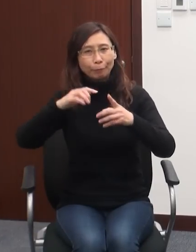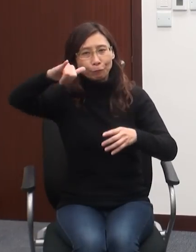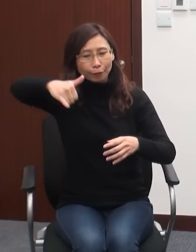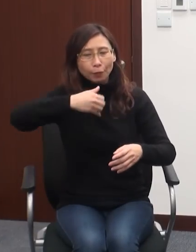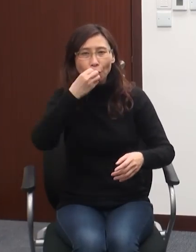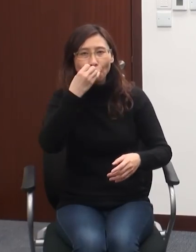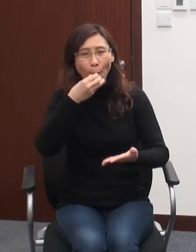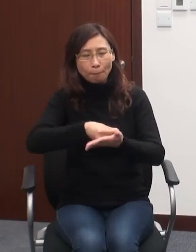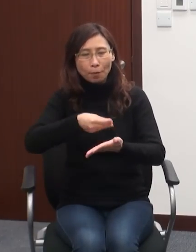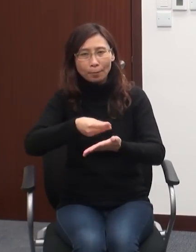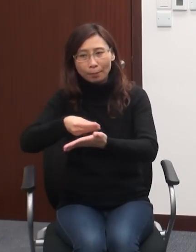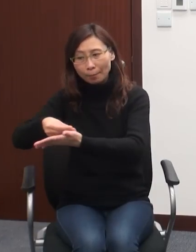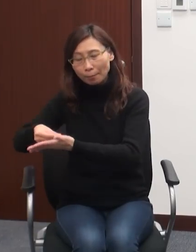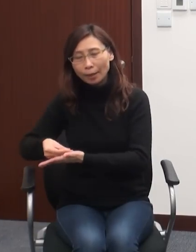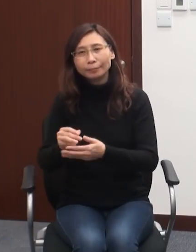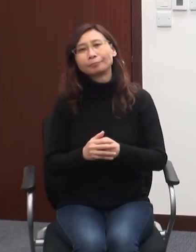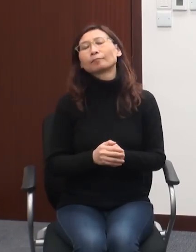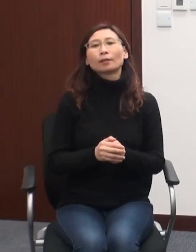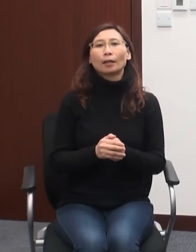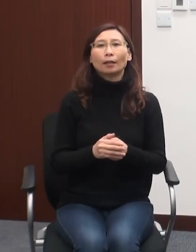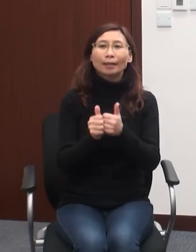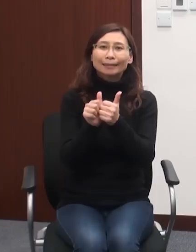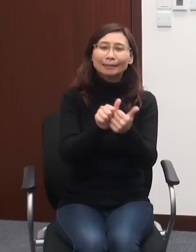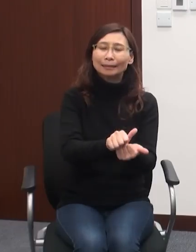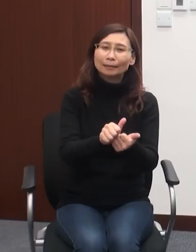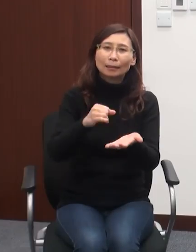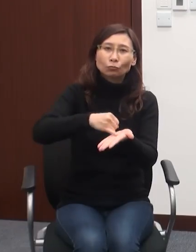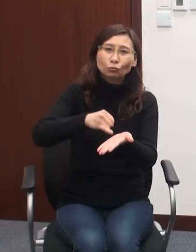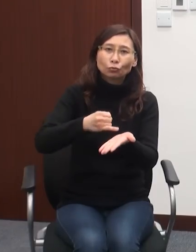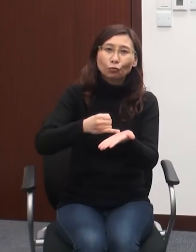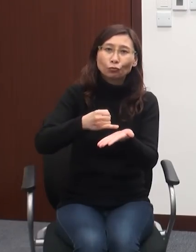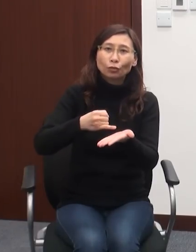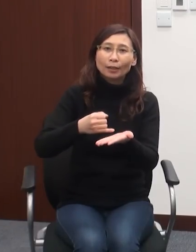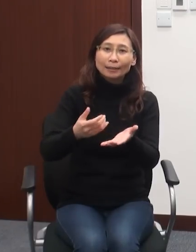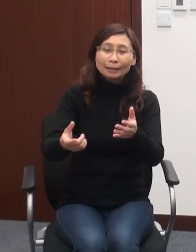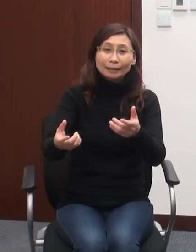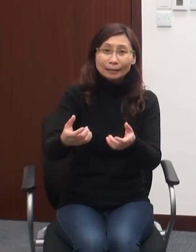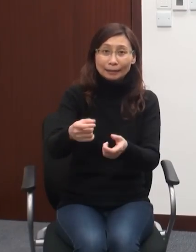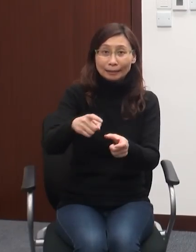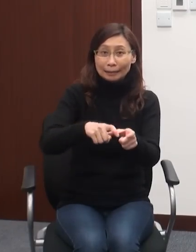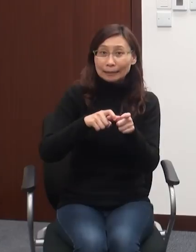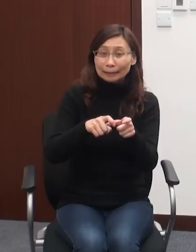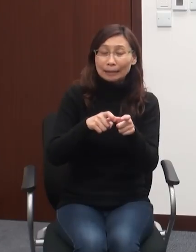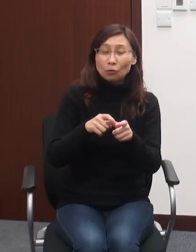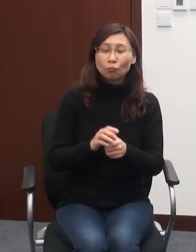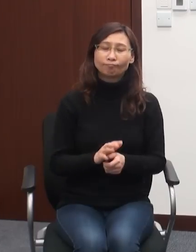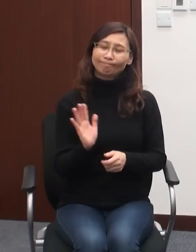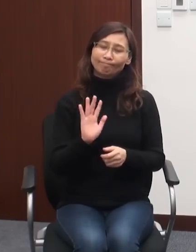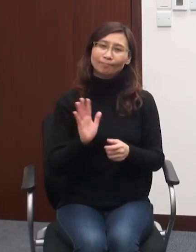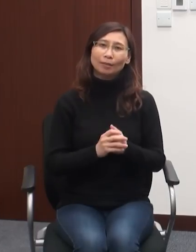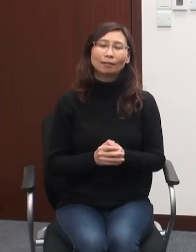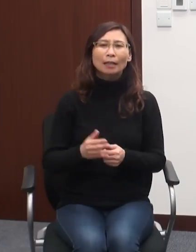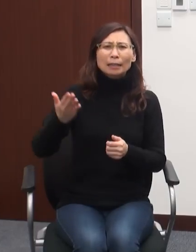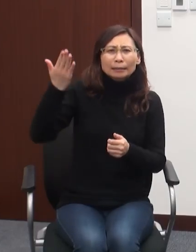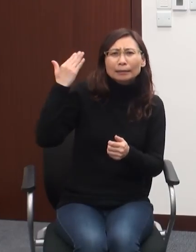哋就唔靠税收嚟做政府嘅政費嘅。咁當然以前就有賣地一尾啦。咁賣